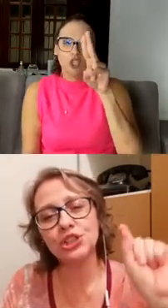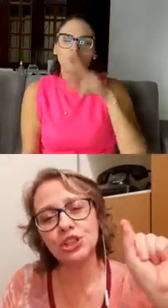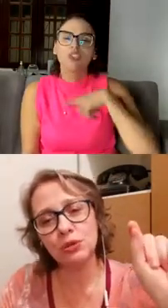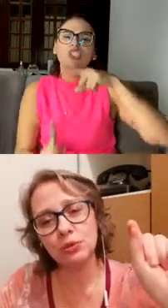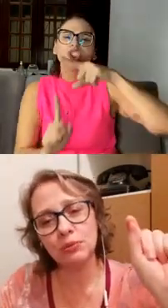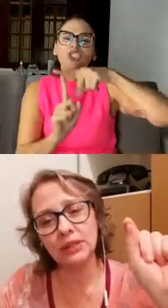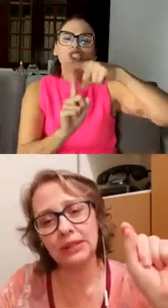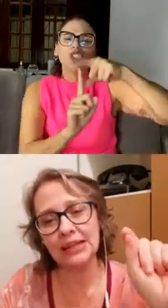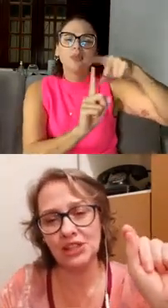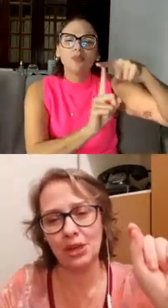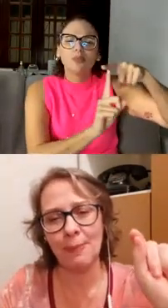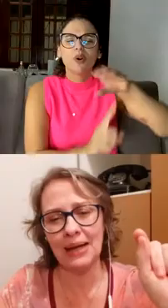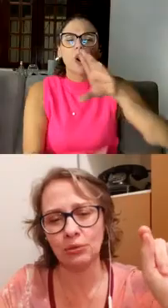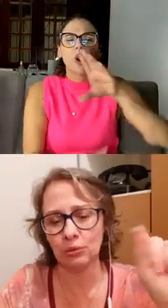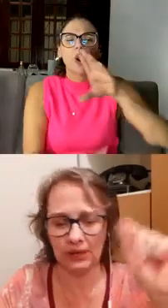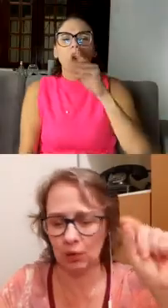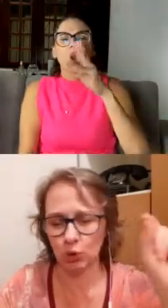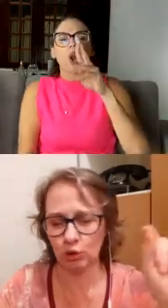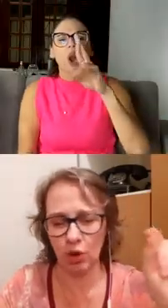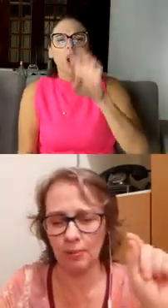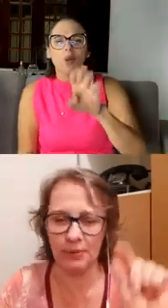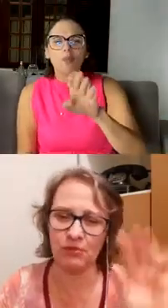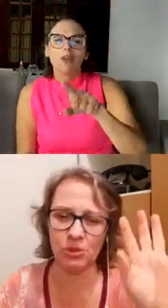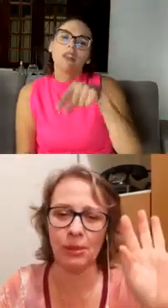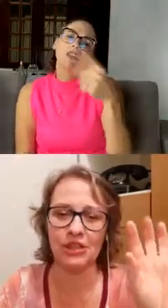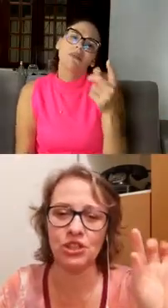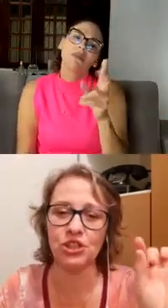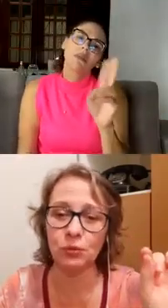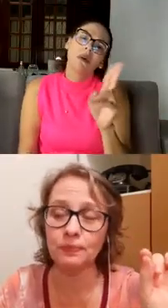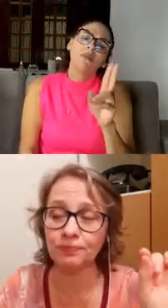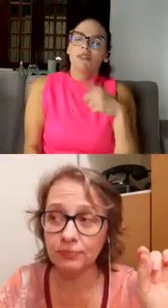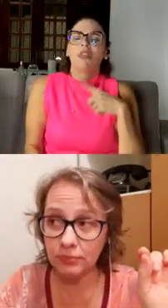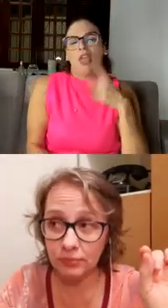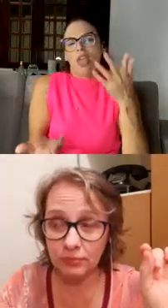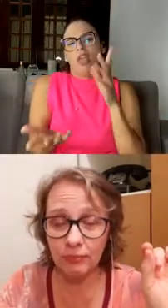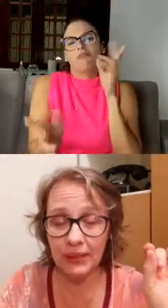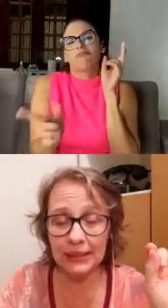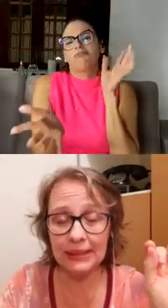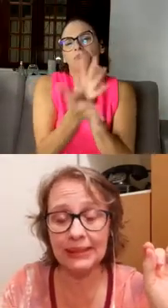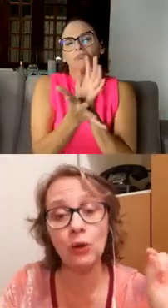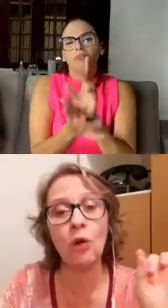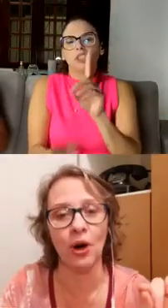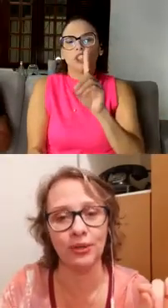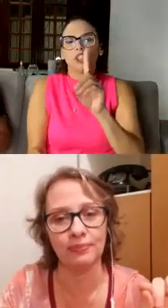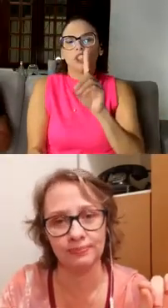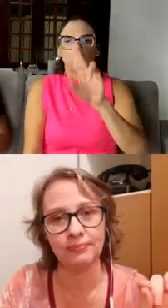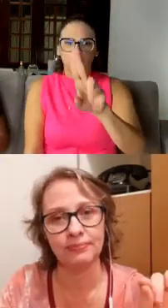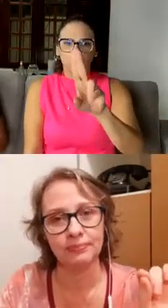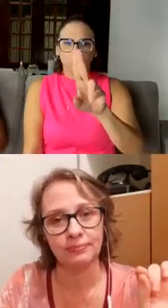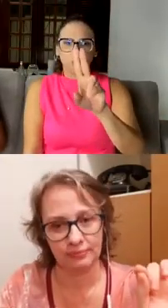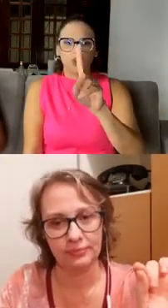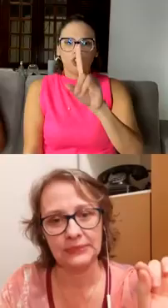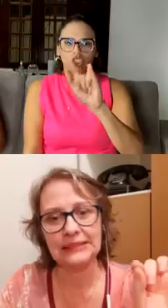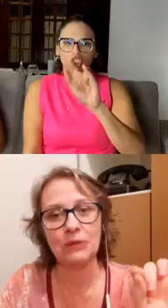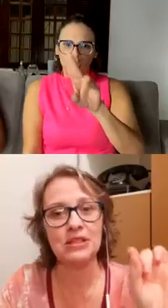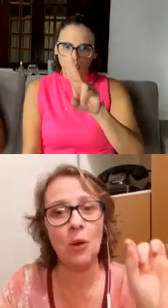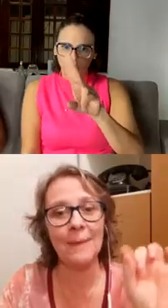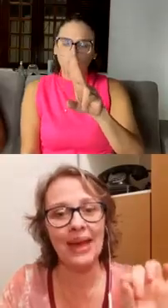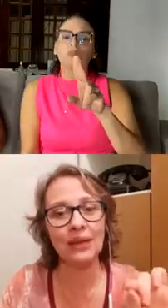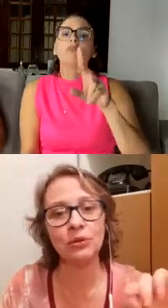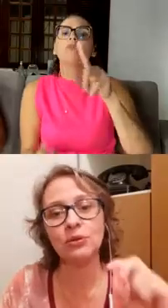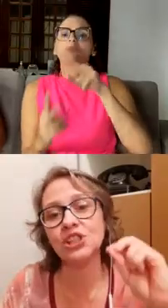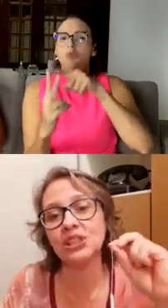ou DIU, que é chamado, tem outro nome, mas vamos chamar de DIU, que tem hormônio. Então,